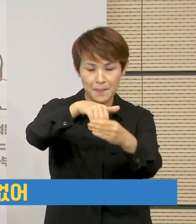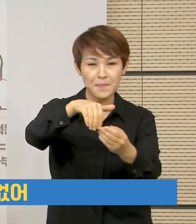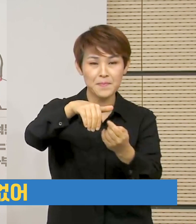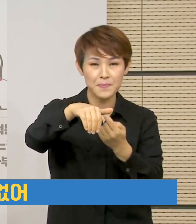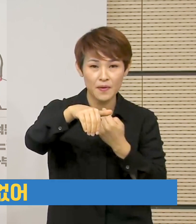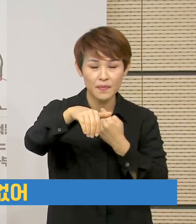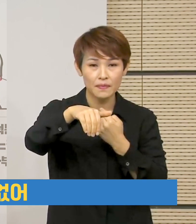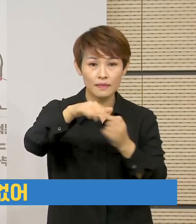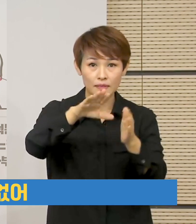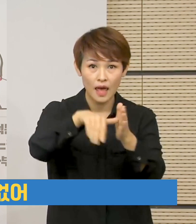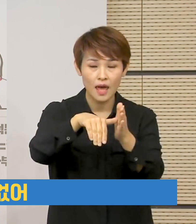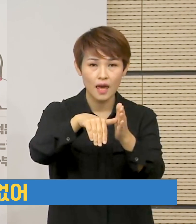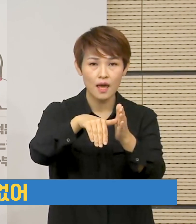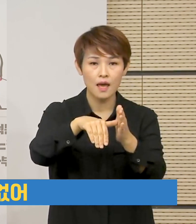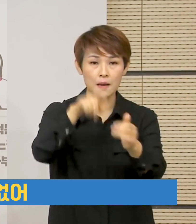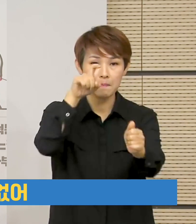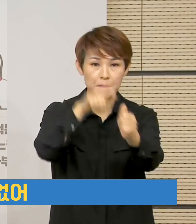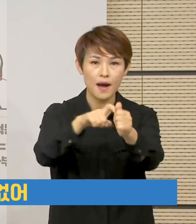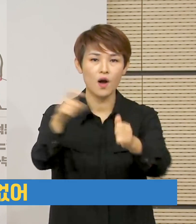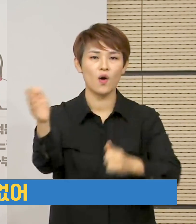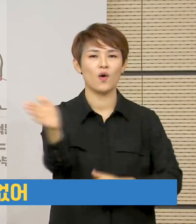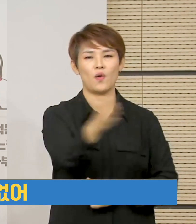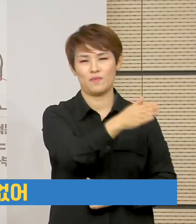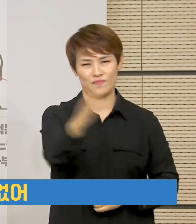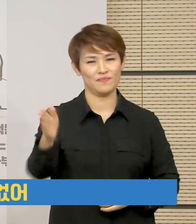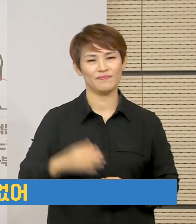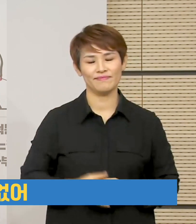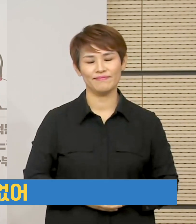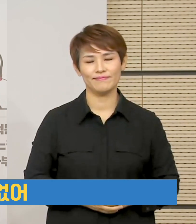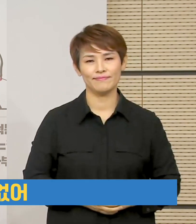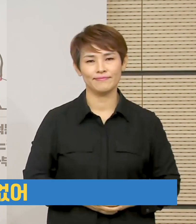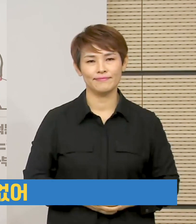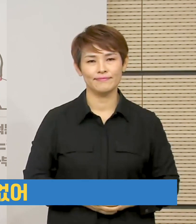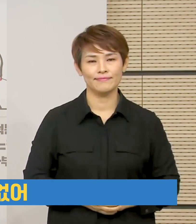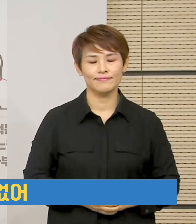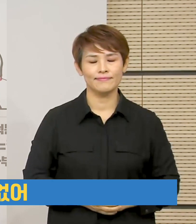확장자 도 발생하지 않은 것으로 보입니다